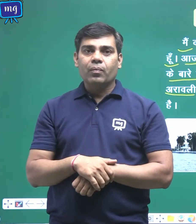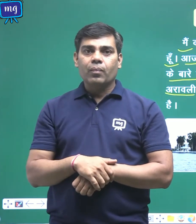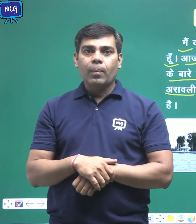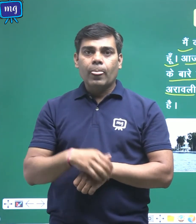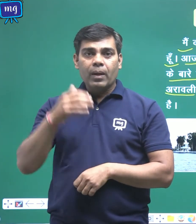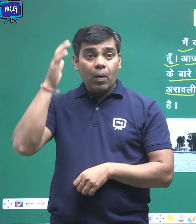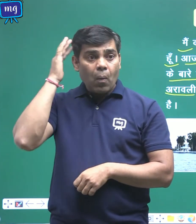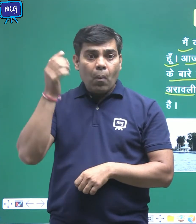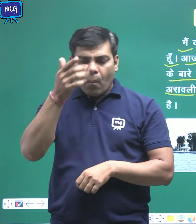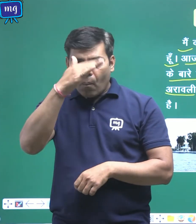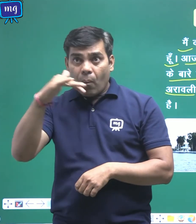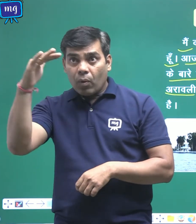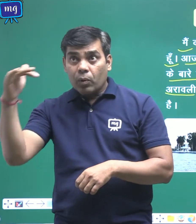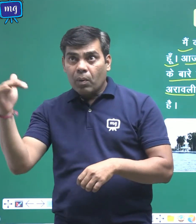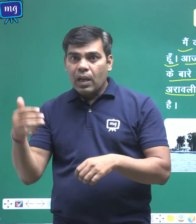पर्वतमाला के बीच